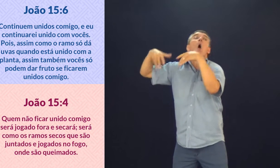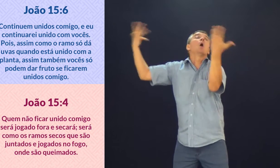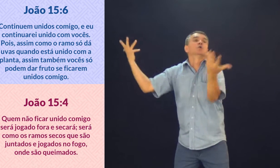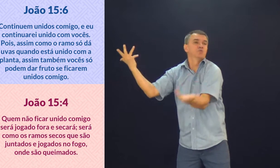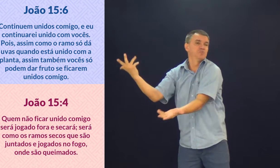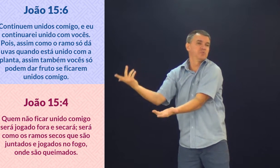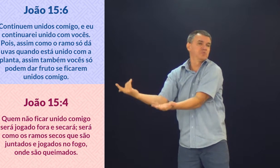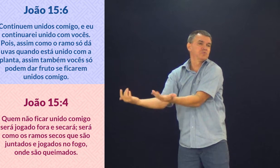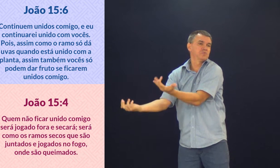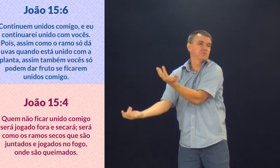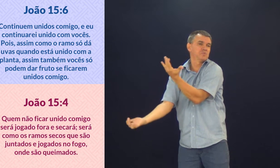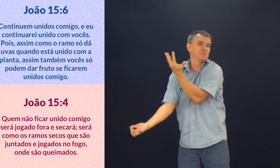são queimados